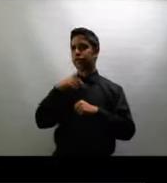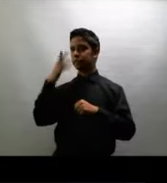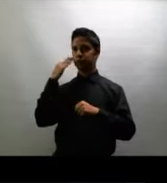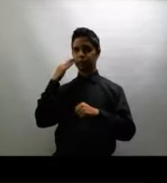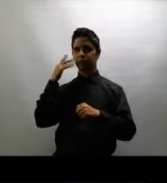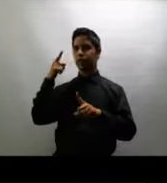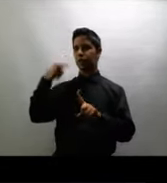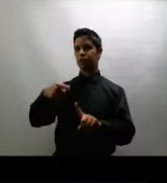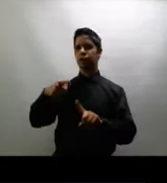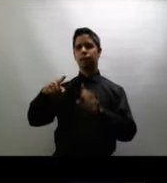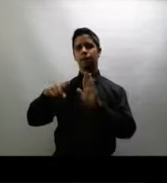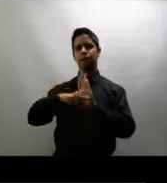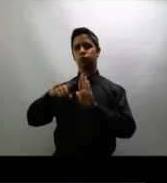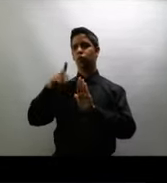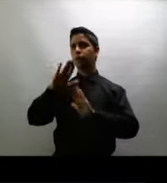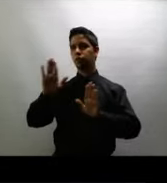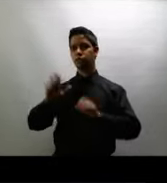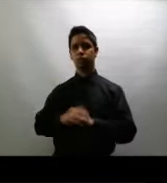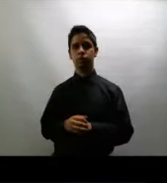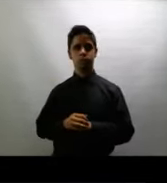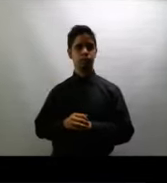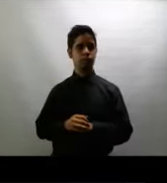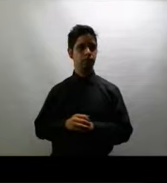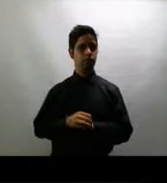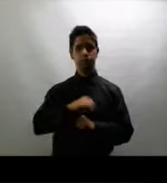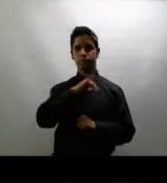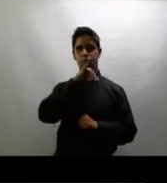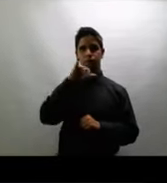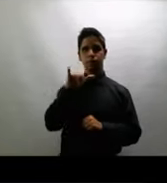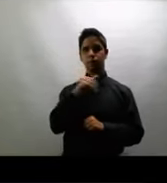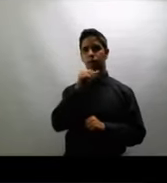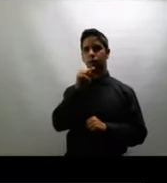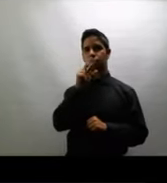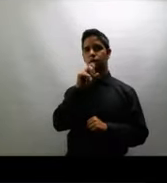están. Okay. Javier y yo estudiamos en la Libre de Música.